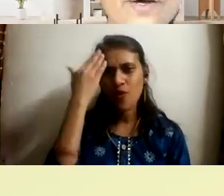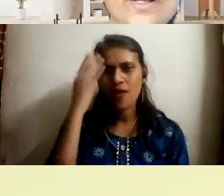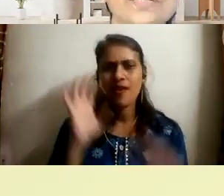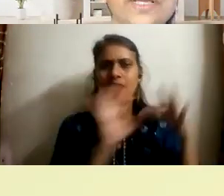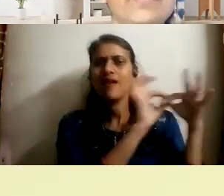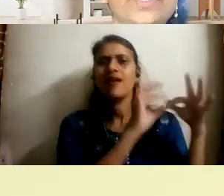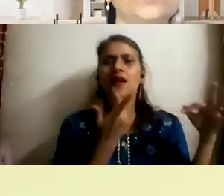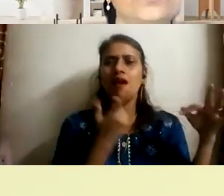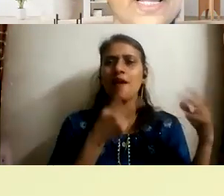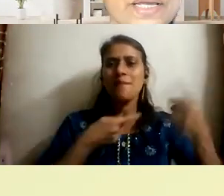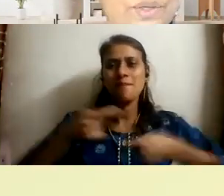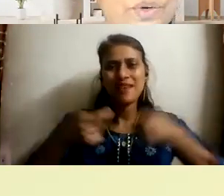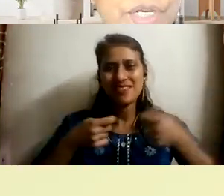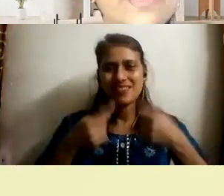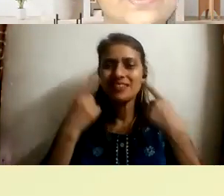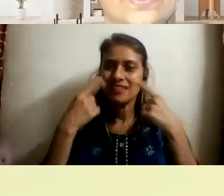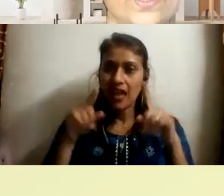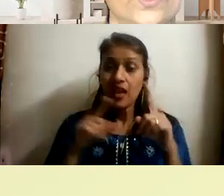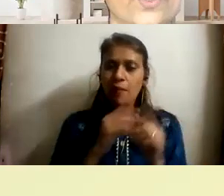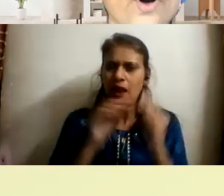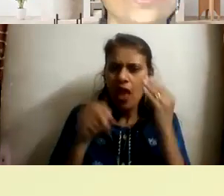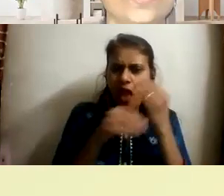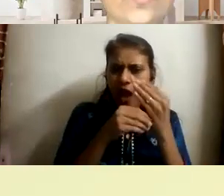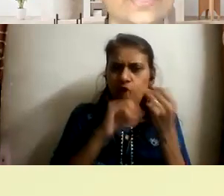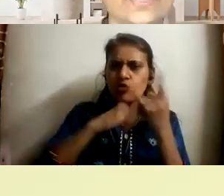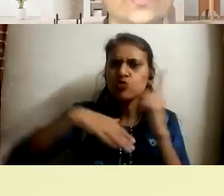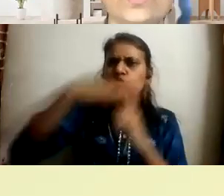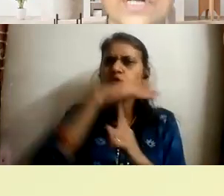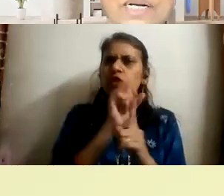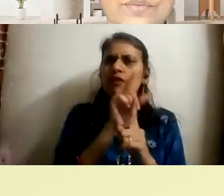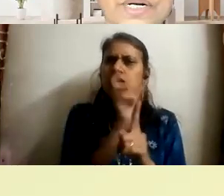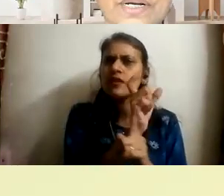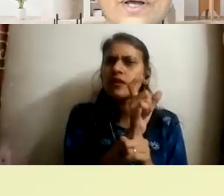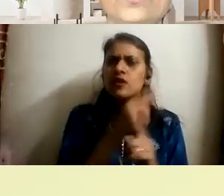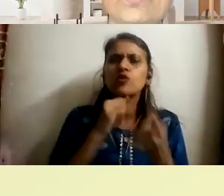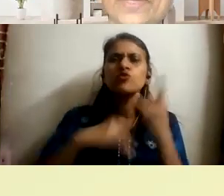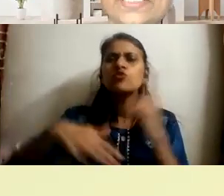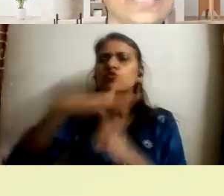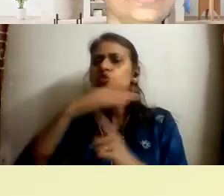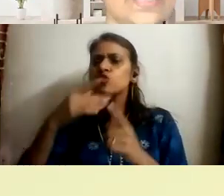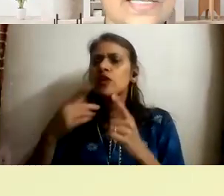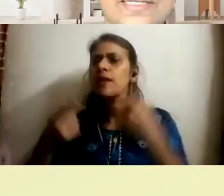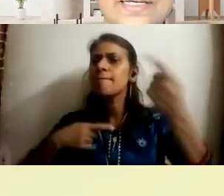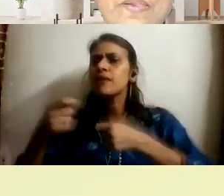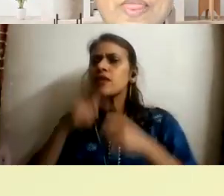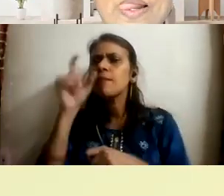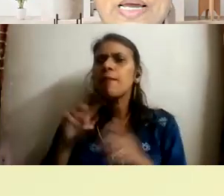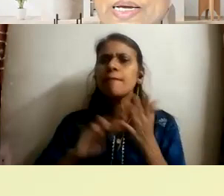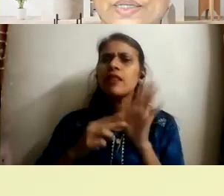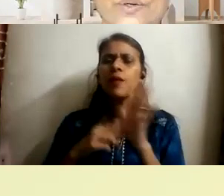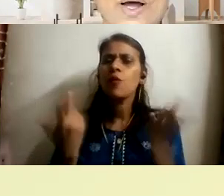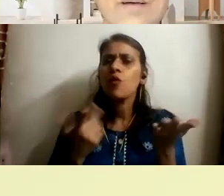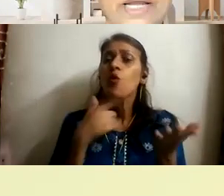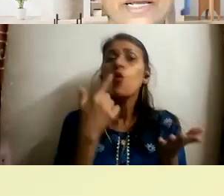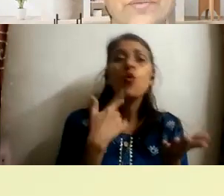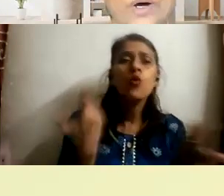है और इसमें एक वर्ड जुड़ा है सोशल. तो कौन है, हु इज अ सोशल एंटरप्रेन्योर और उसको पहचान कैसे सकते हैं?